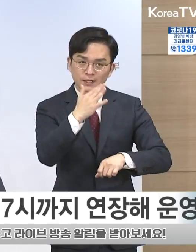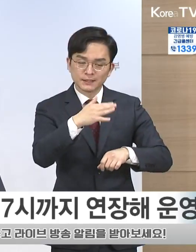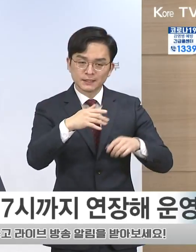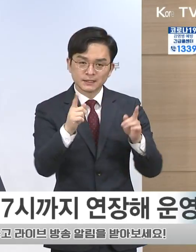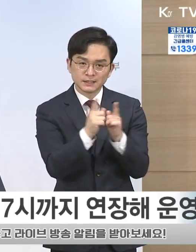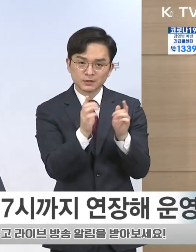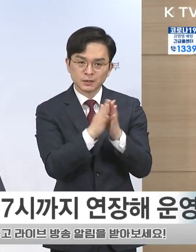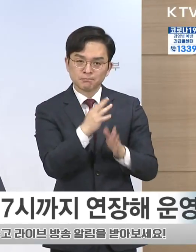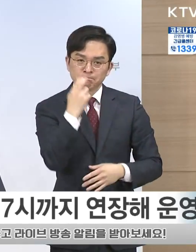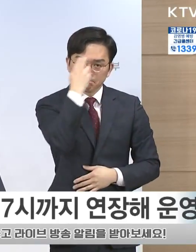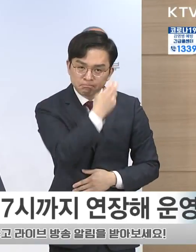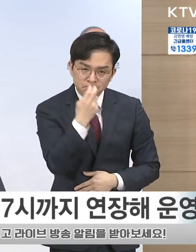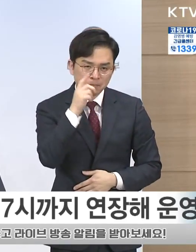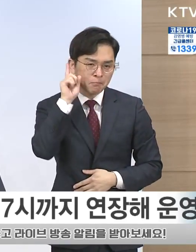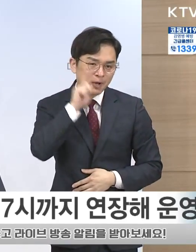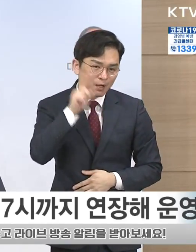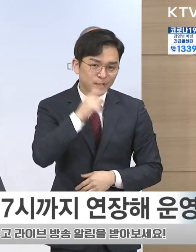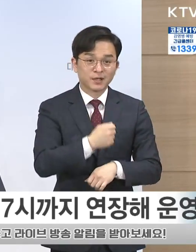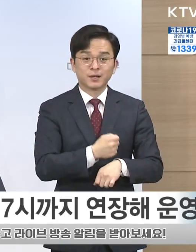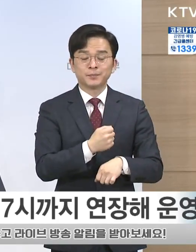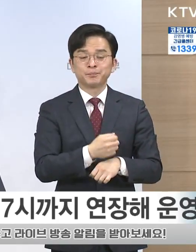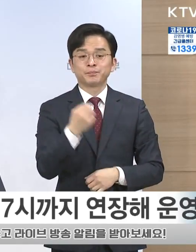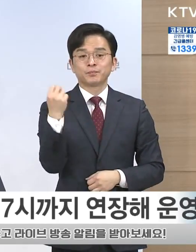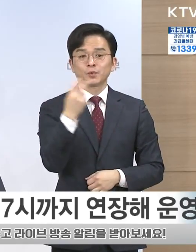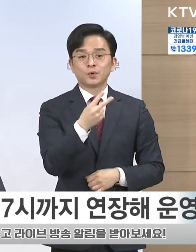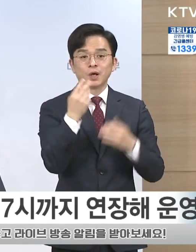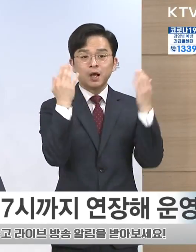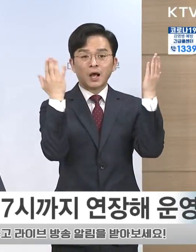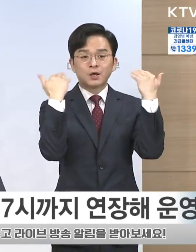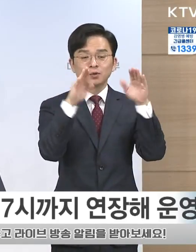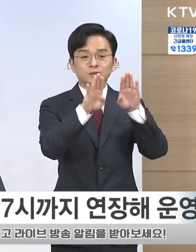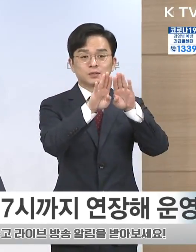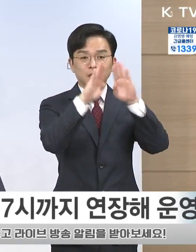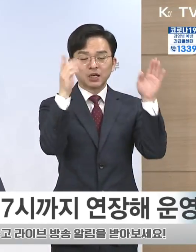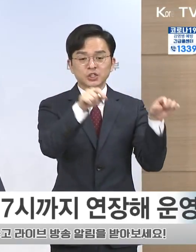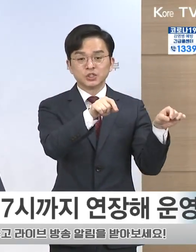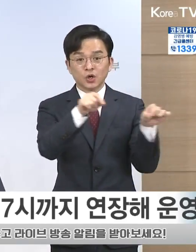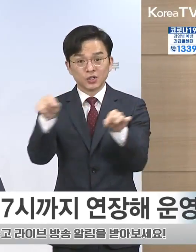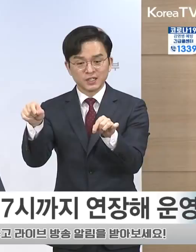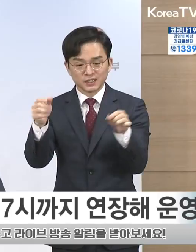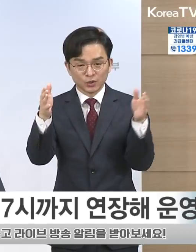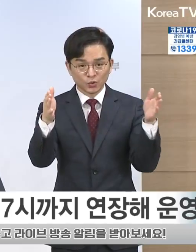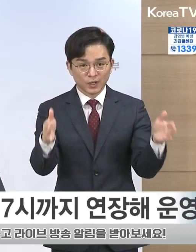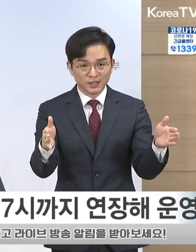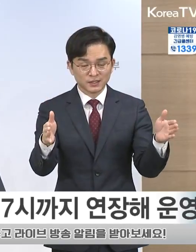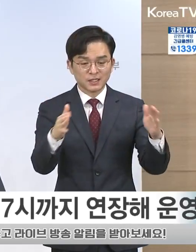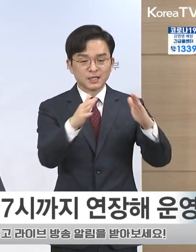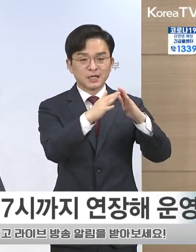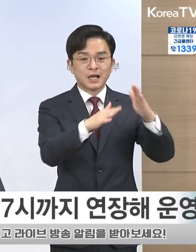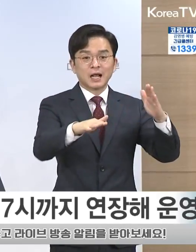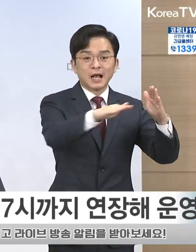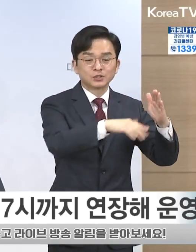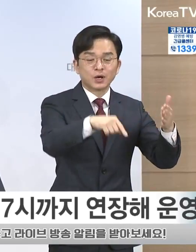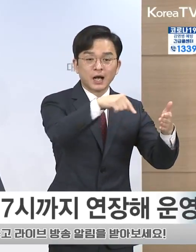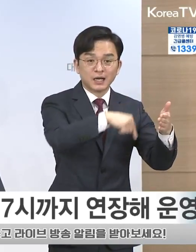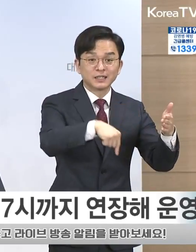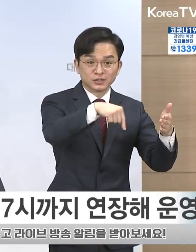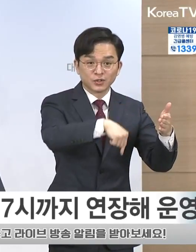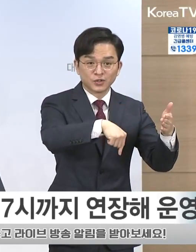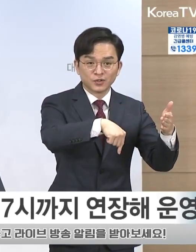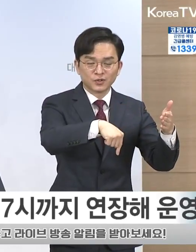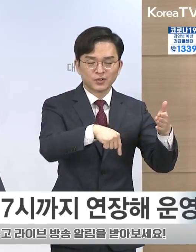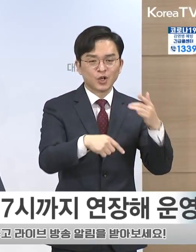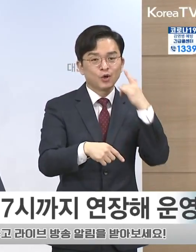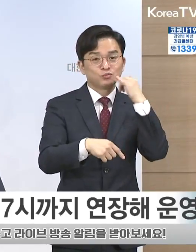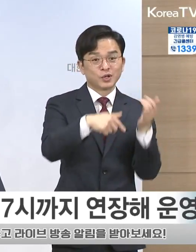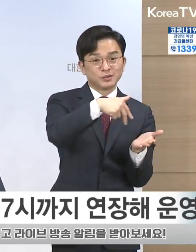실시하겠습니다. 휴업 기간 동안 어린 자녀를 둔 근로자들이 가족돌봄 휴가제를 적극 사용할 수